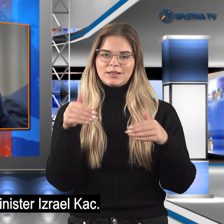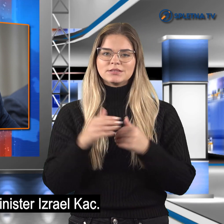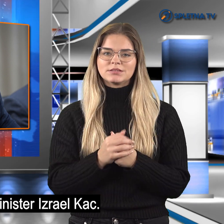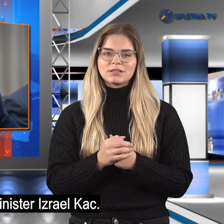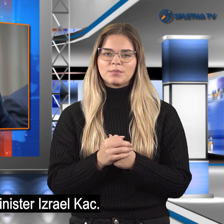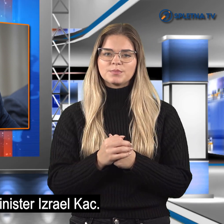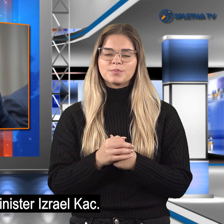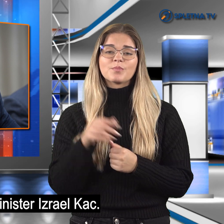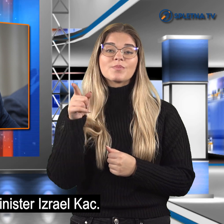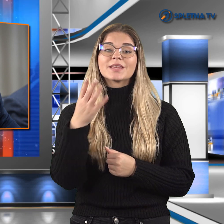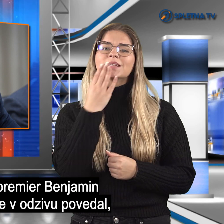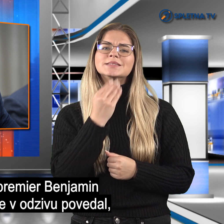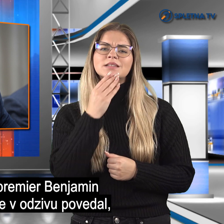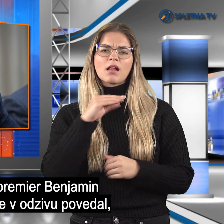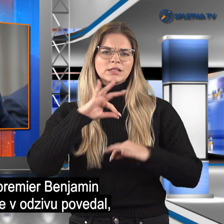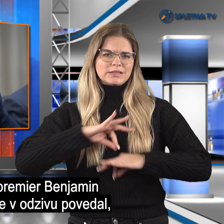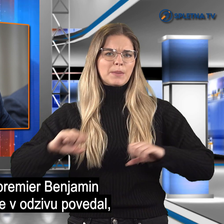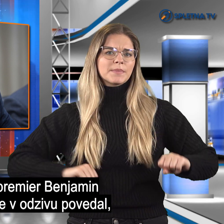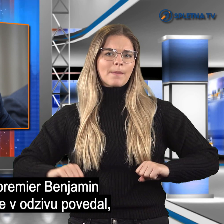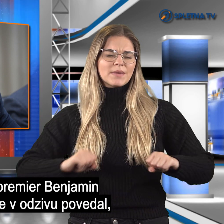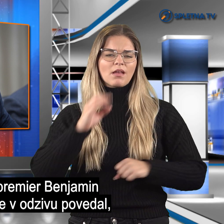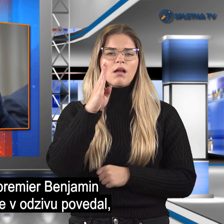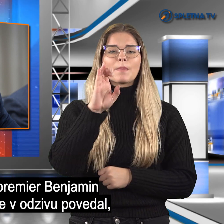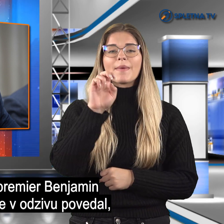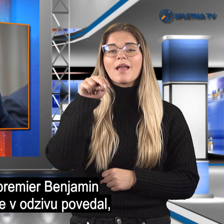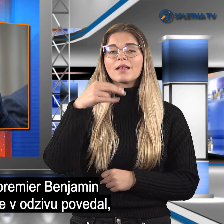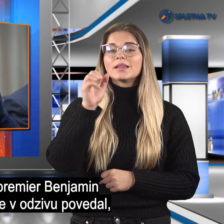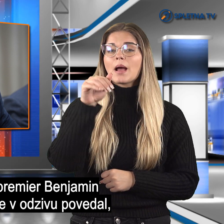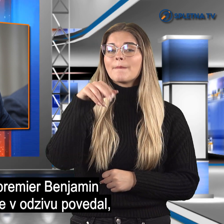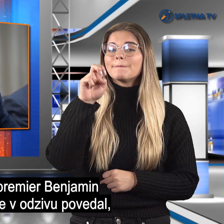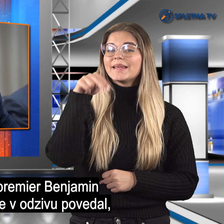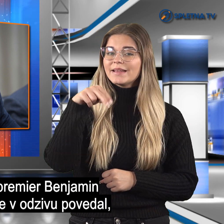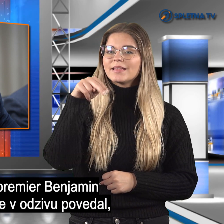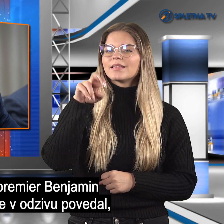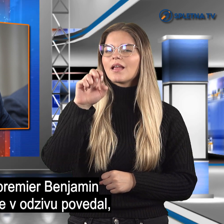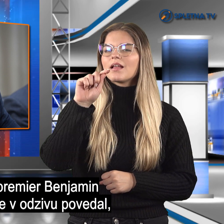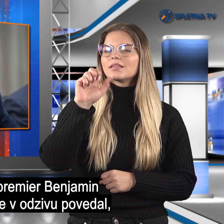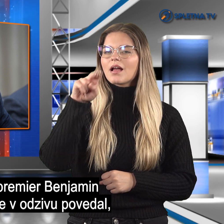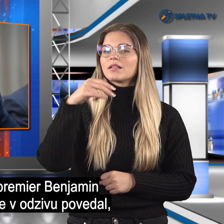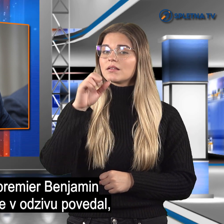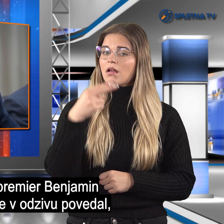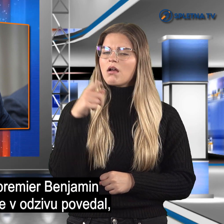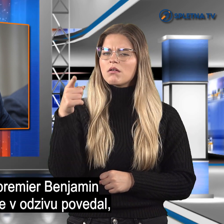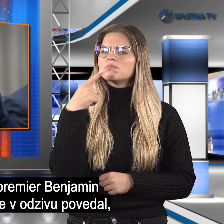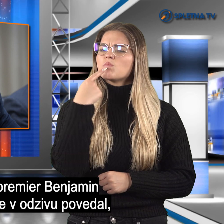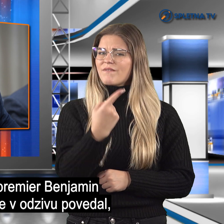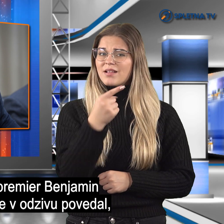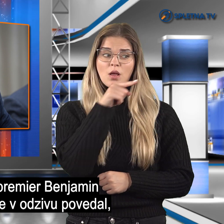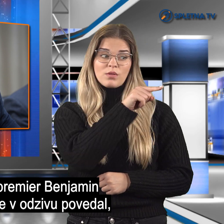Katz. Izraelski premier Benjamin Netanjahu je v odzivu povedal, da njegova smrt ne pomeni